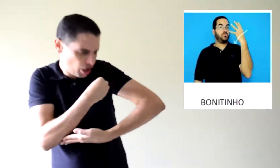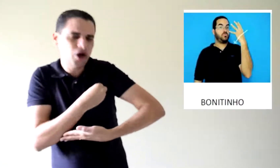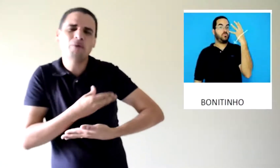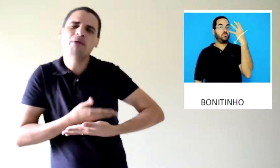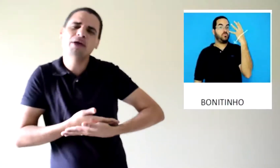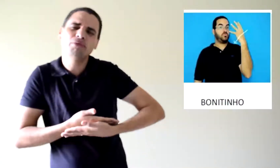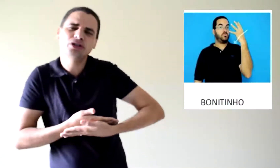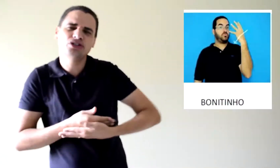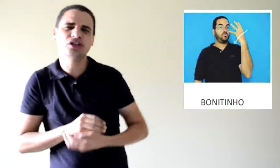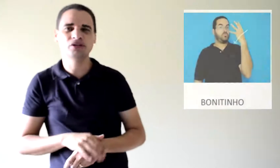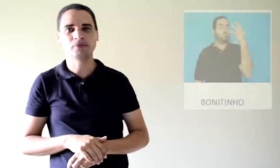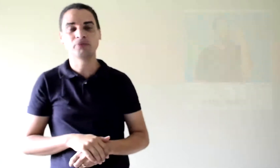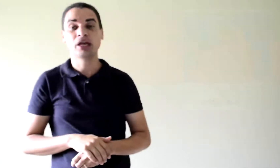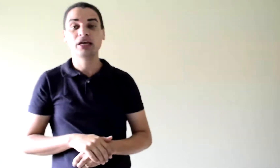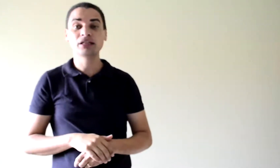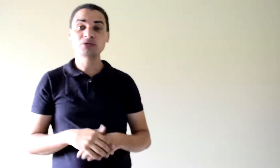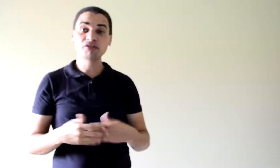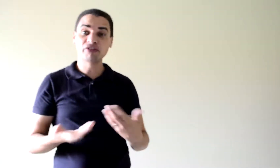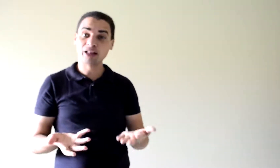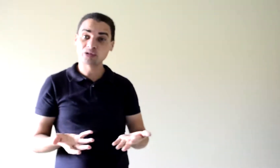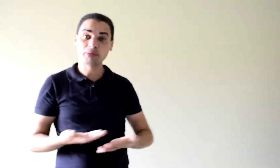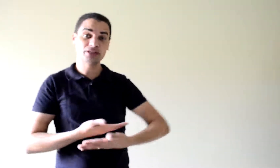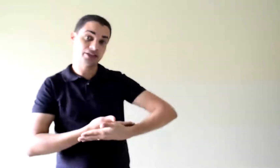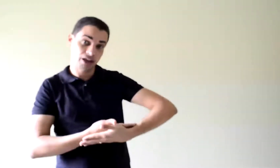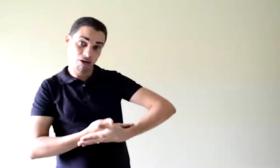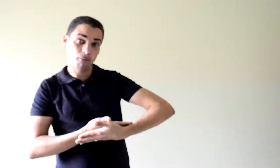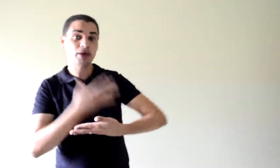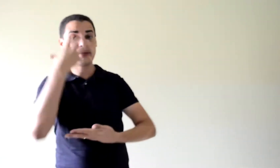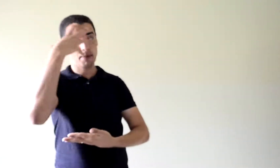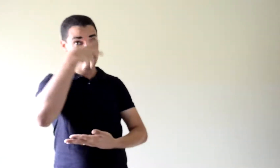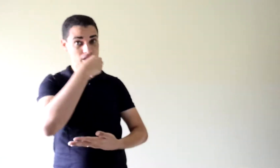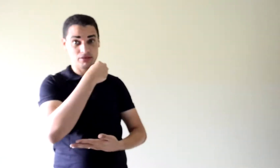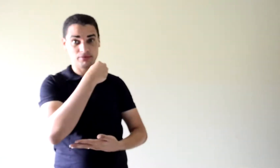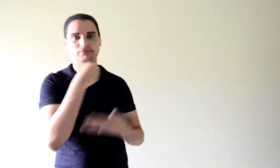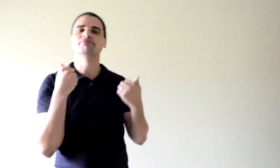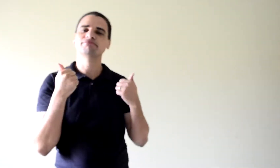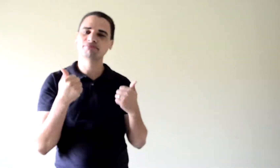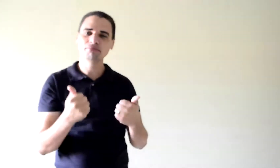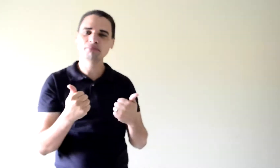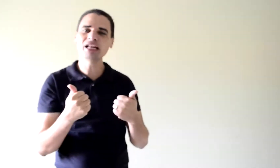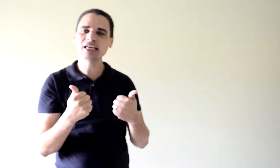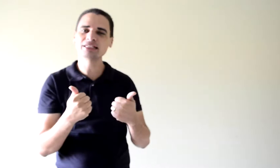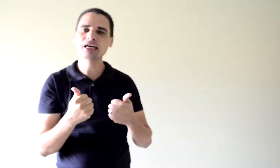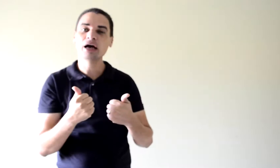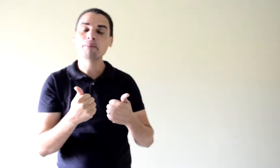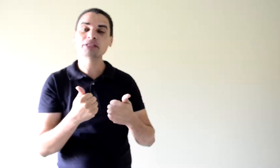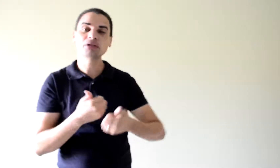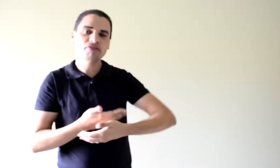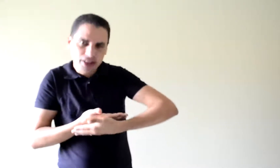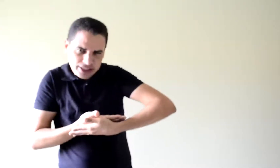o bebê é bonitinho. Então se eu falo somente assim, o bebê é bonito, beleza. Mas quando eu falo assim,